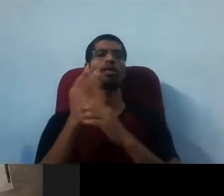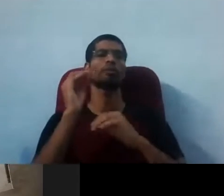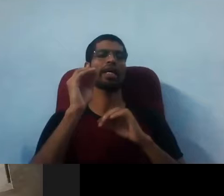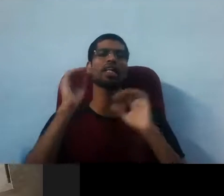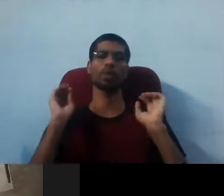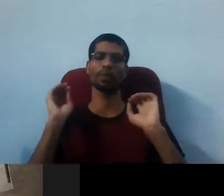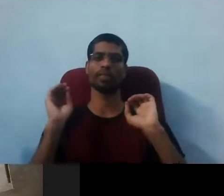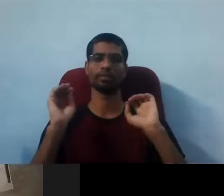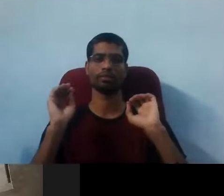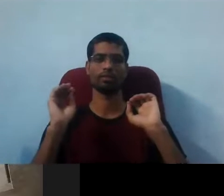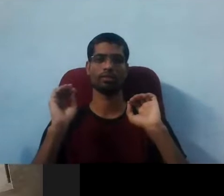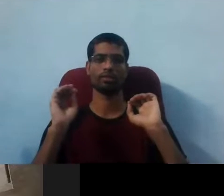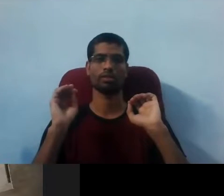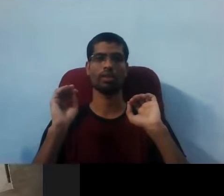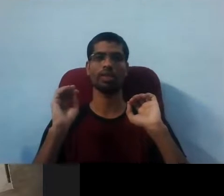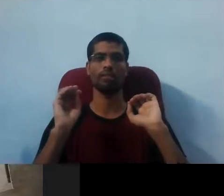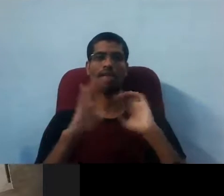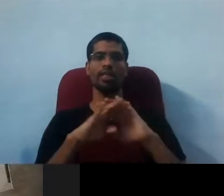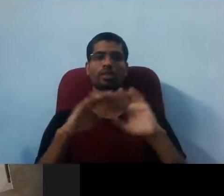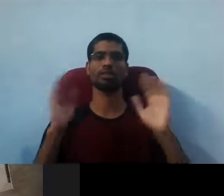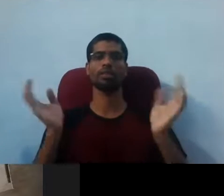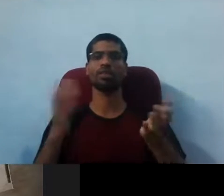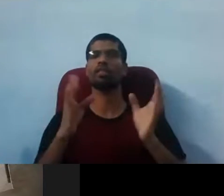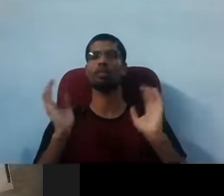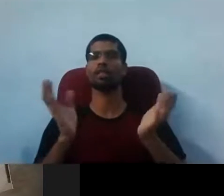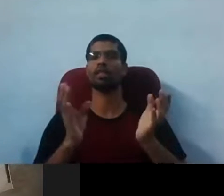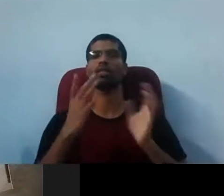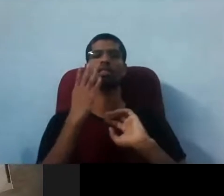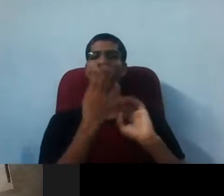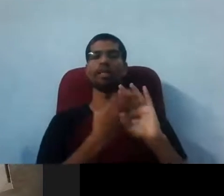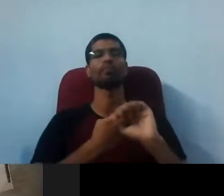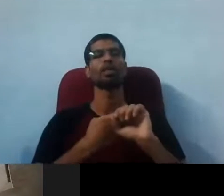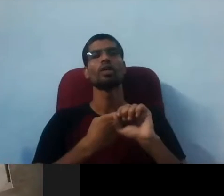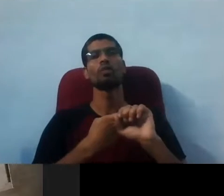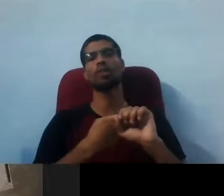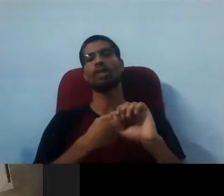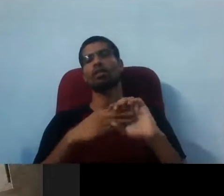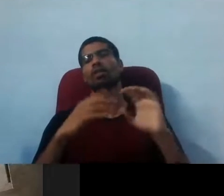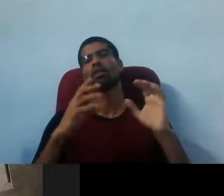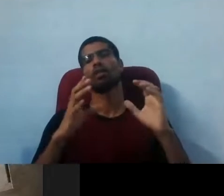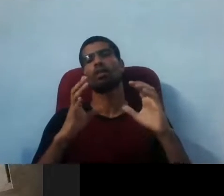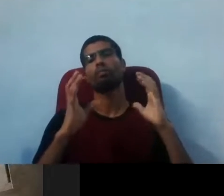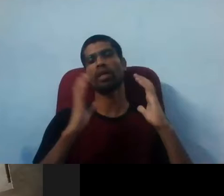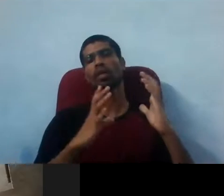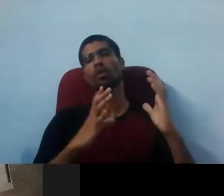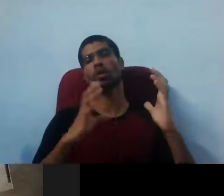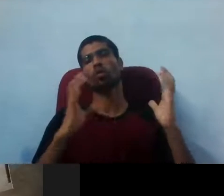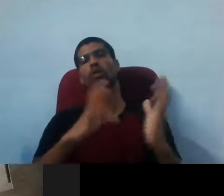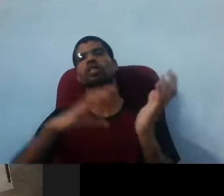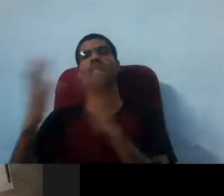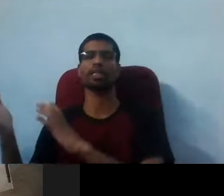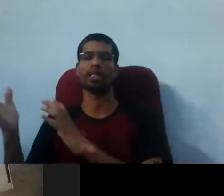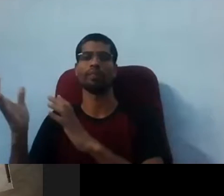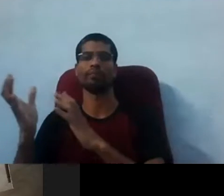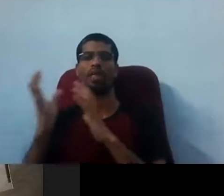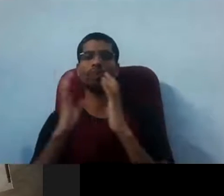हम लोग का, मैग्नेटिक प्रॉपर्टी, ठीक है, मैग्नेटिक के साथ हम लोग कर रहे हैं। तो ये चार है। उसके बाद मेटल को